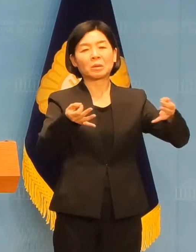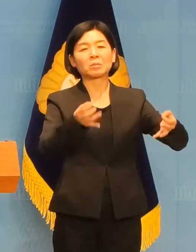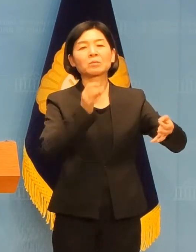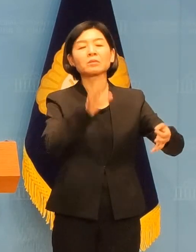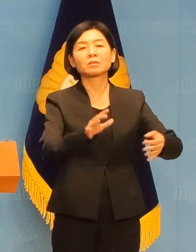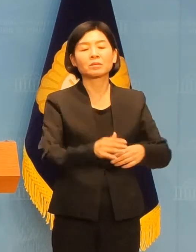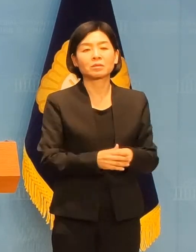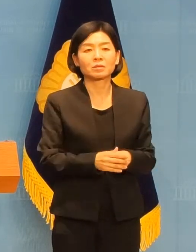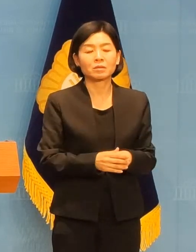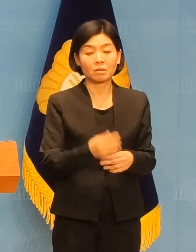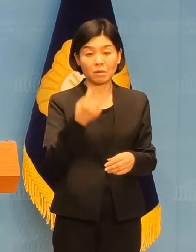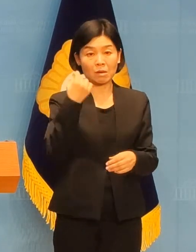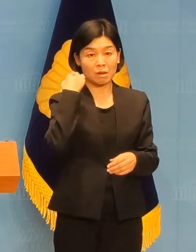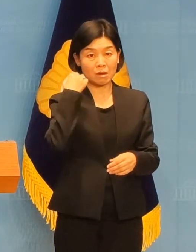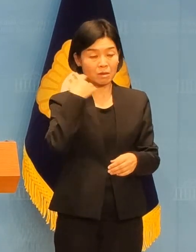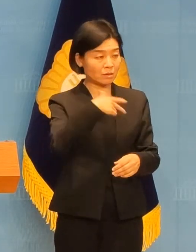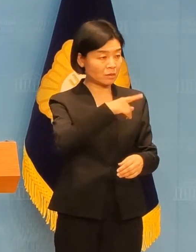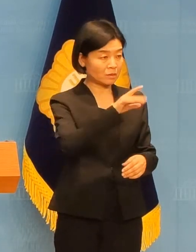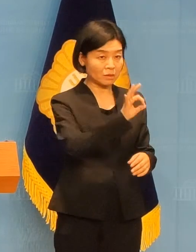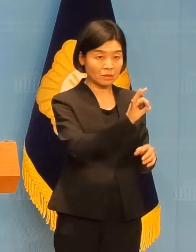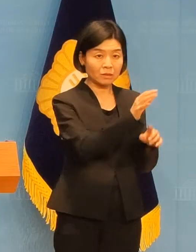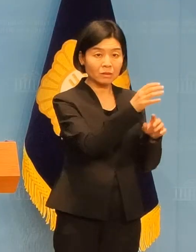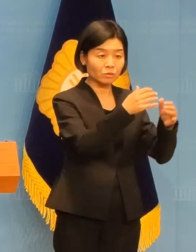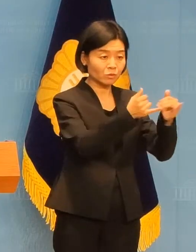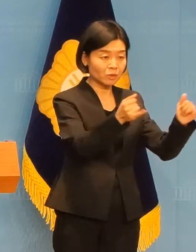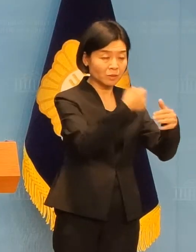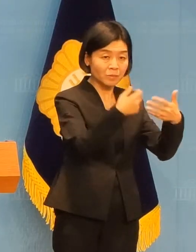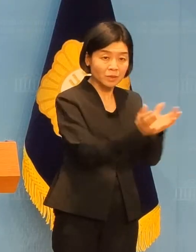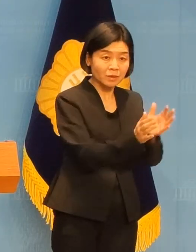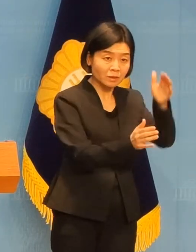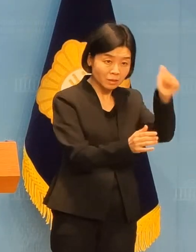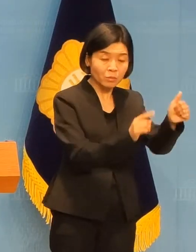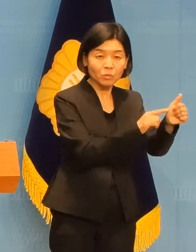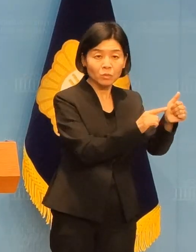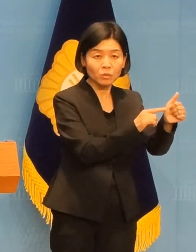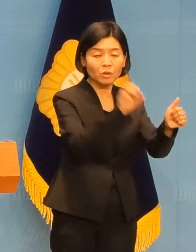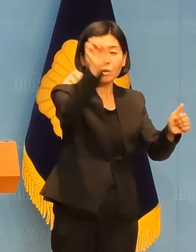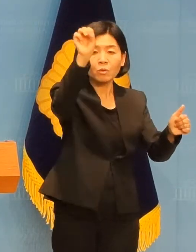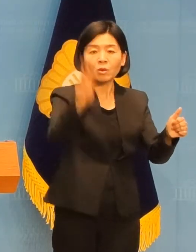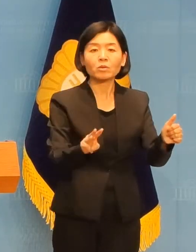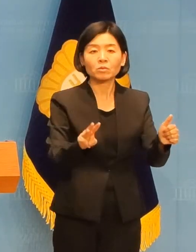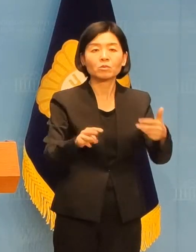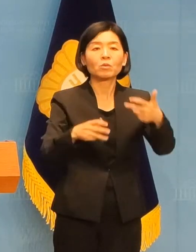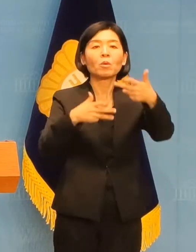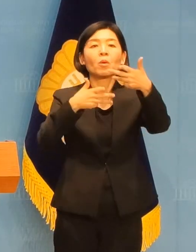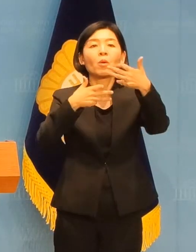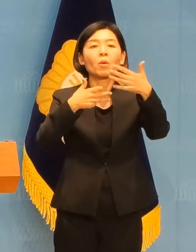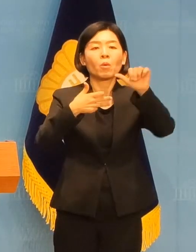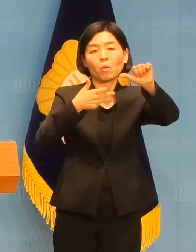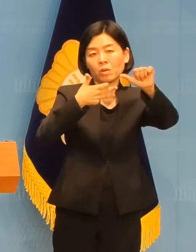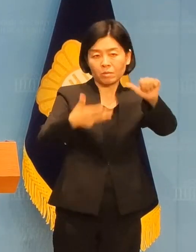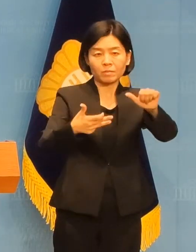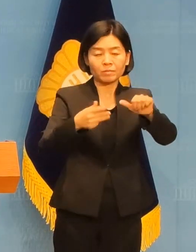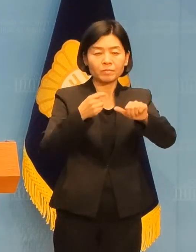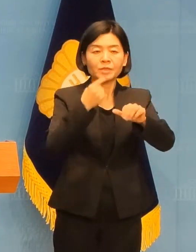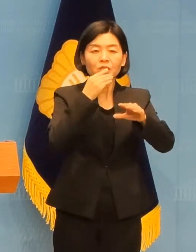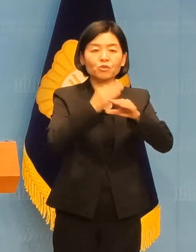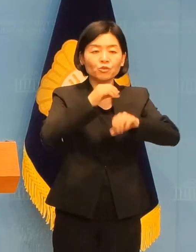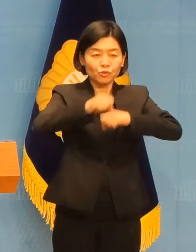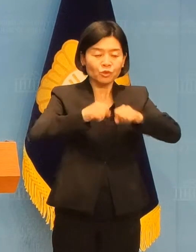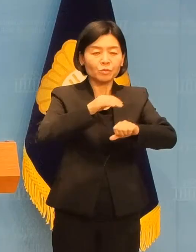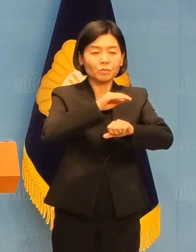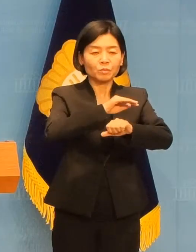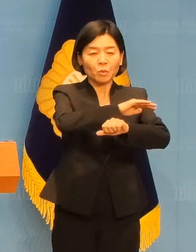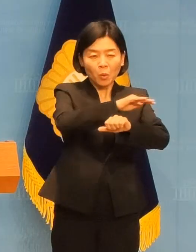어제 장동혁 국민의힘 대표가 광주 5.18 민주묘지를 방문했으나